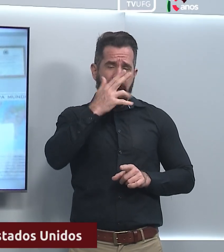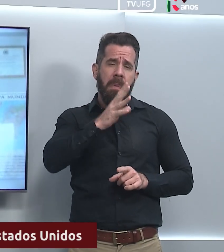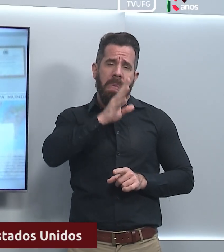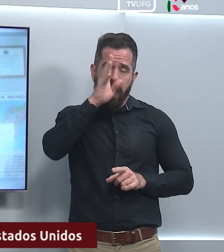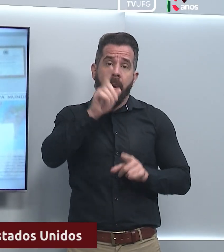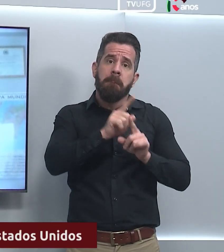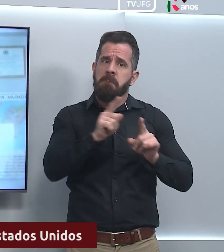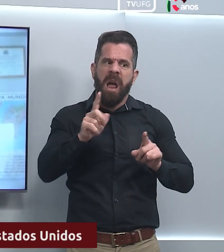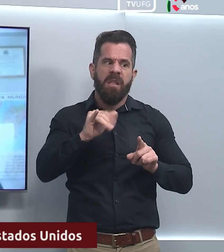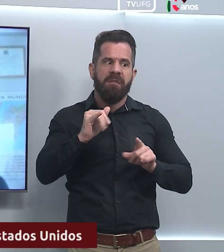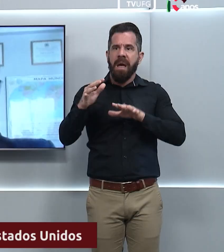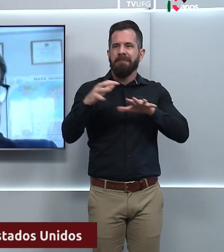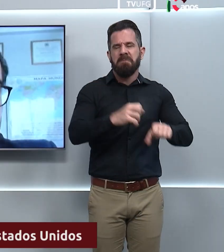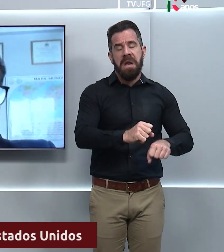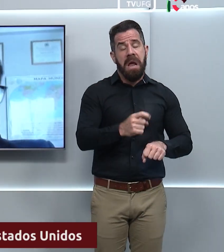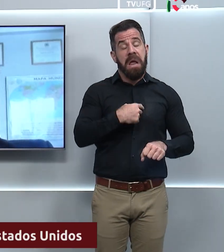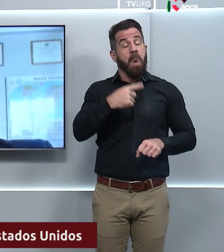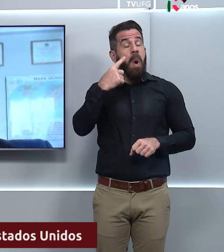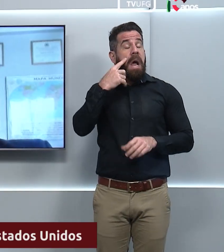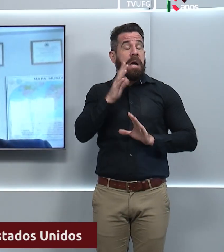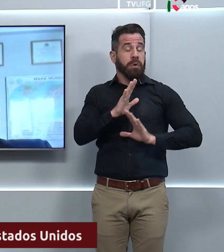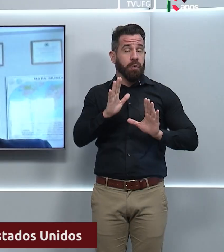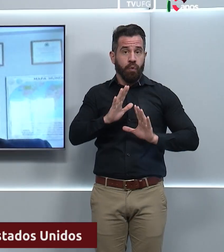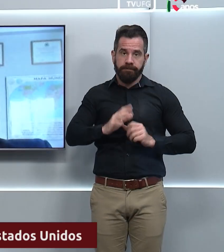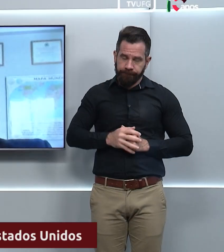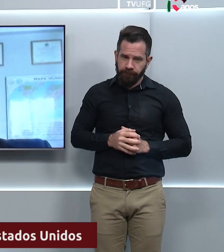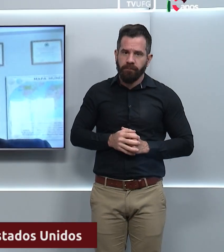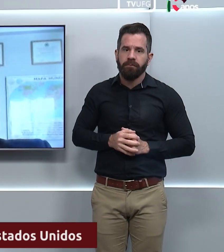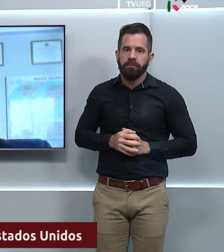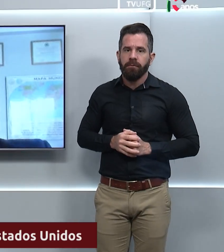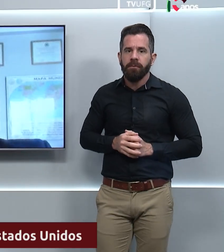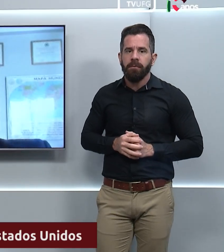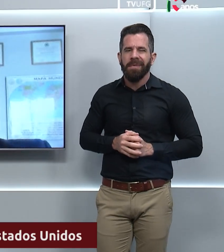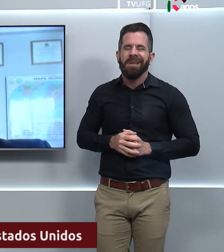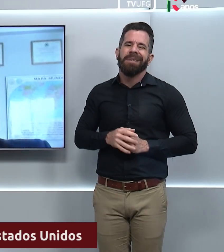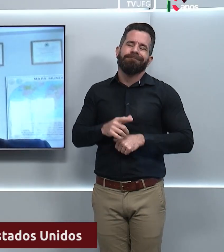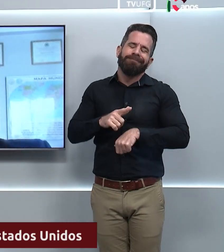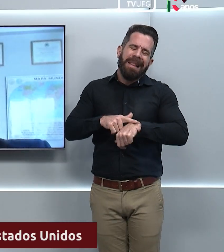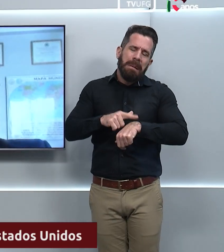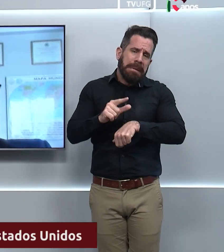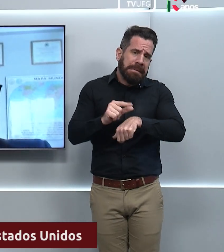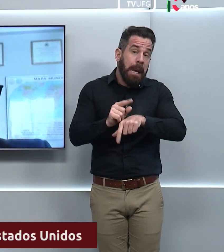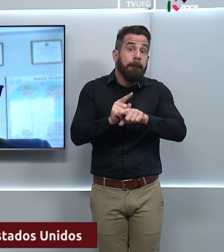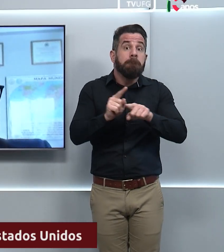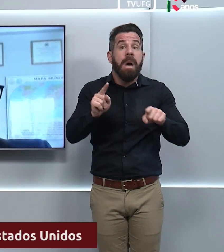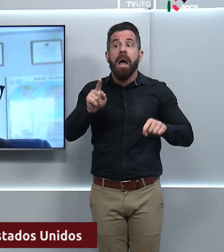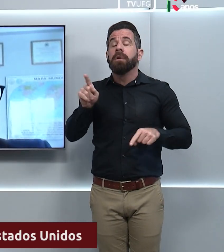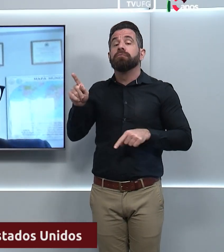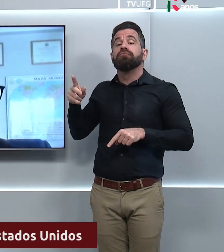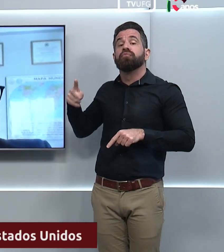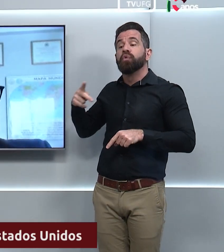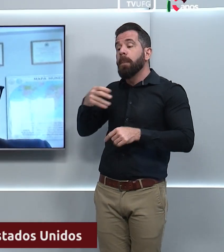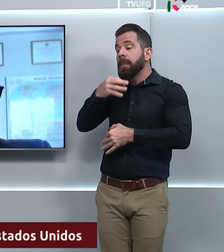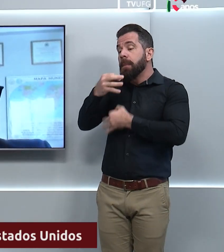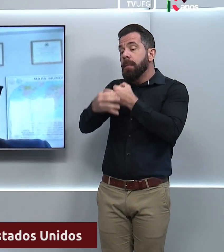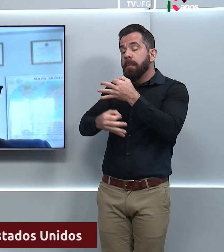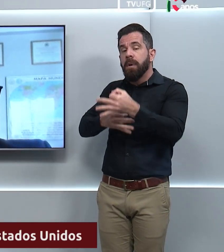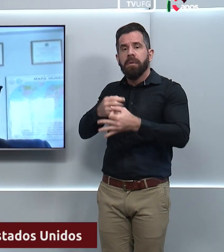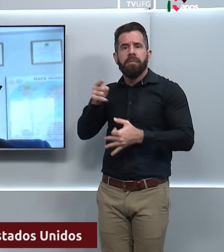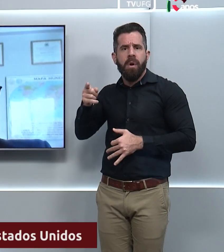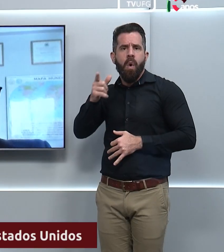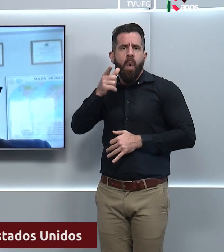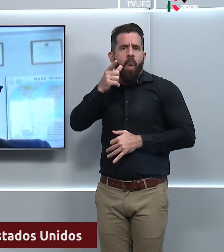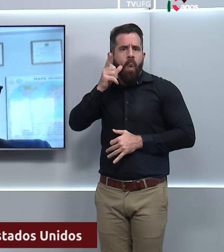para encerrar, porque infelizmente o nosso tempo é muito curto, eu gostaria da sua análise quanto ao posicionamento do presidente Lula. Ontem houve